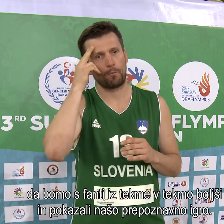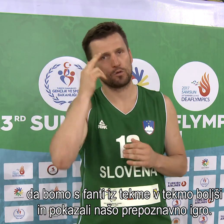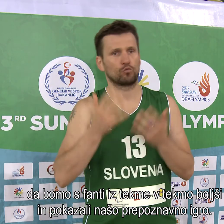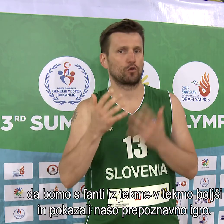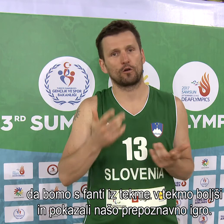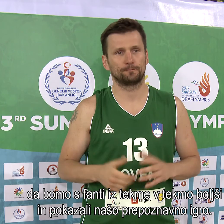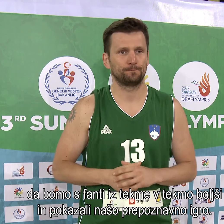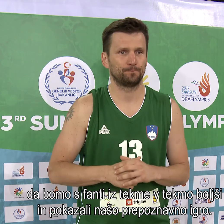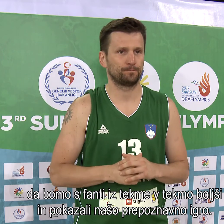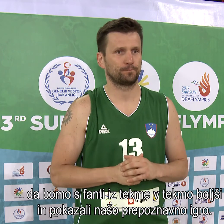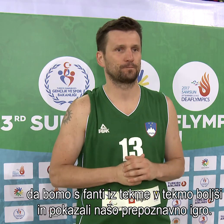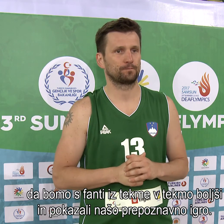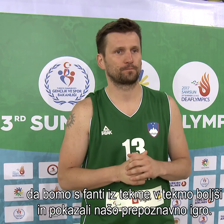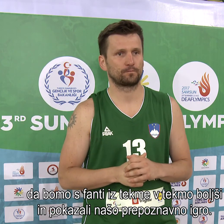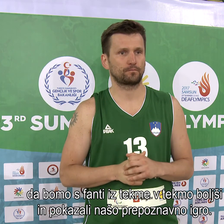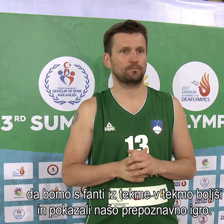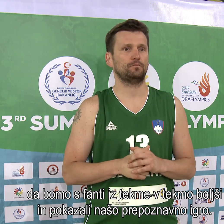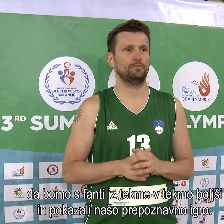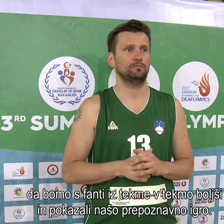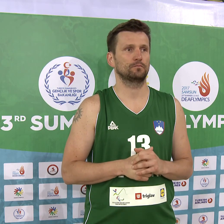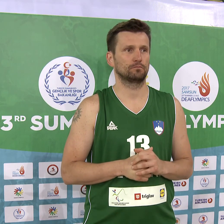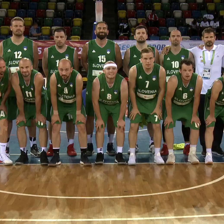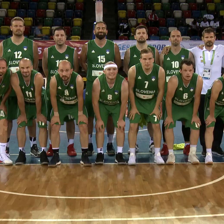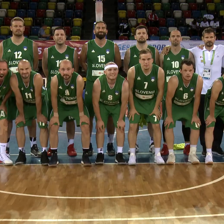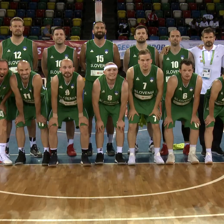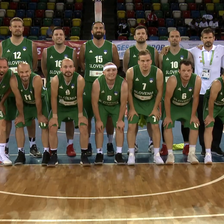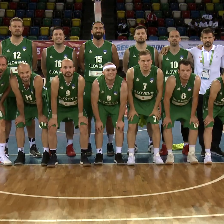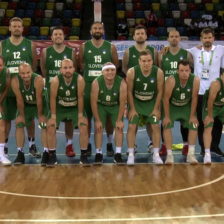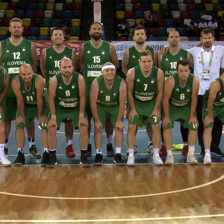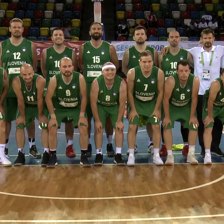boljši in da pokazali našo prepoznavno igro.